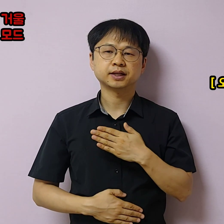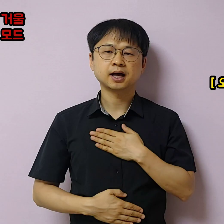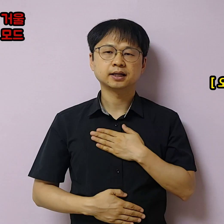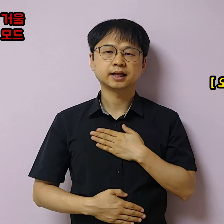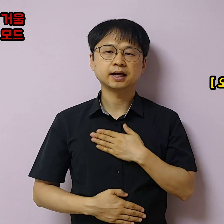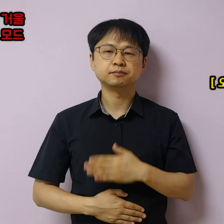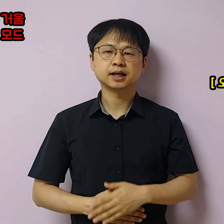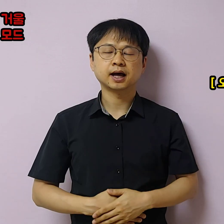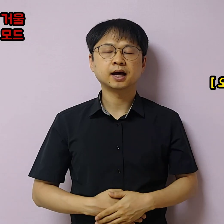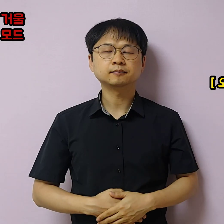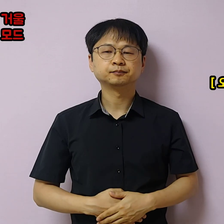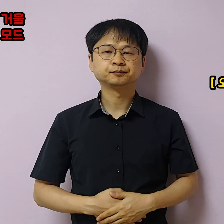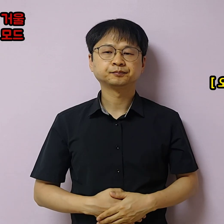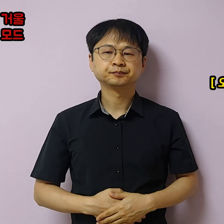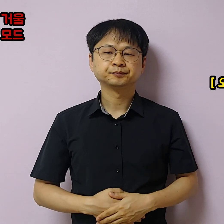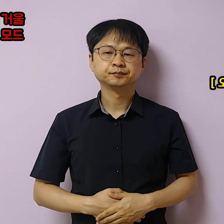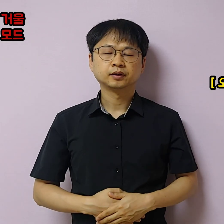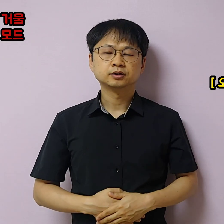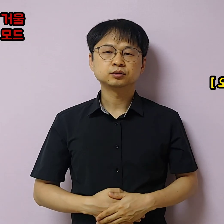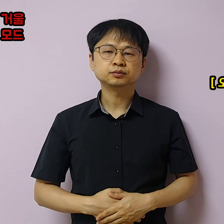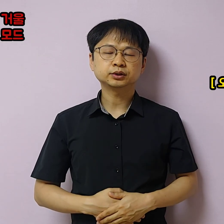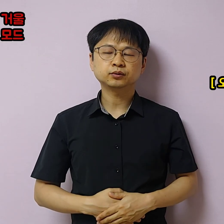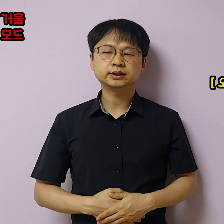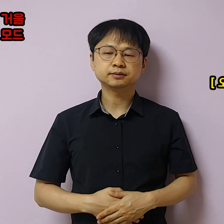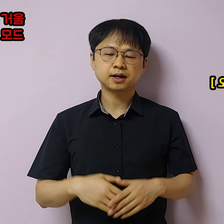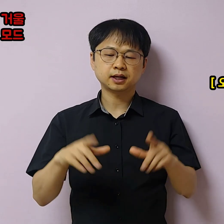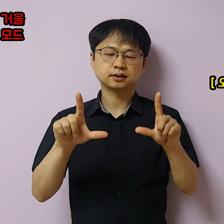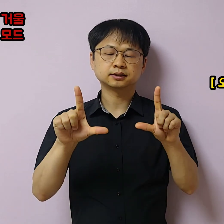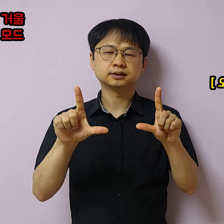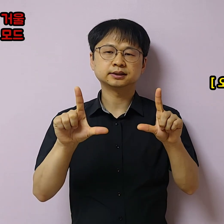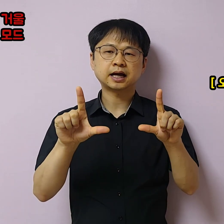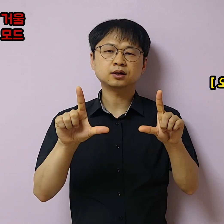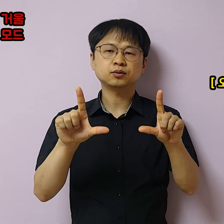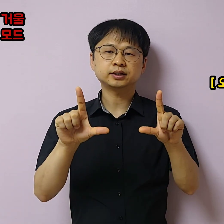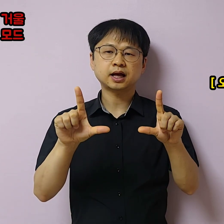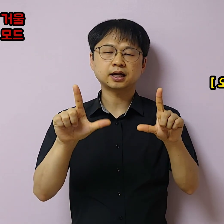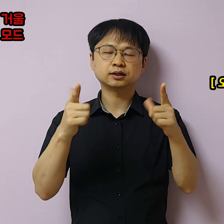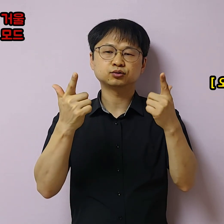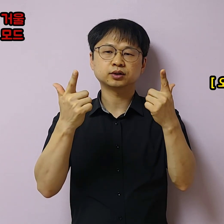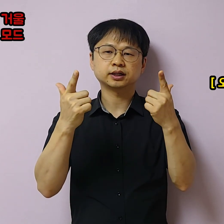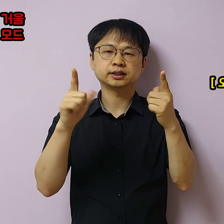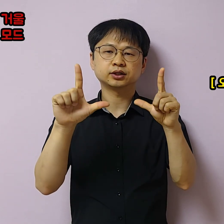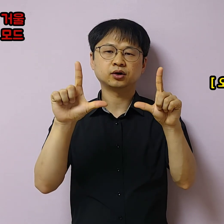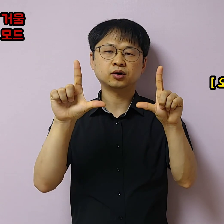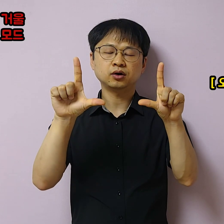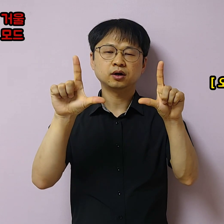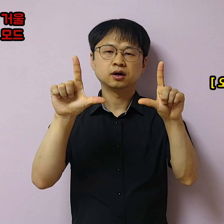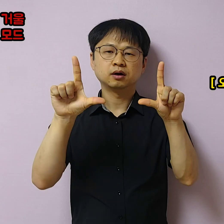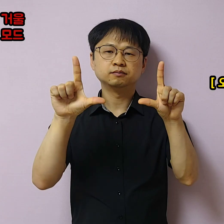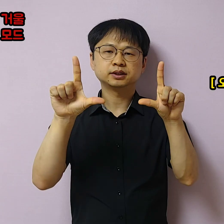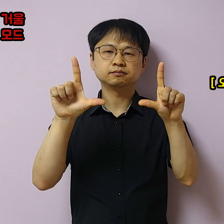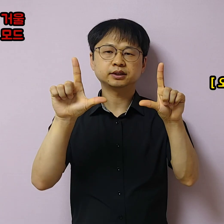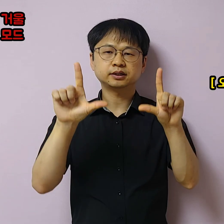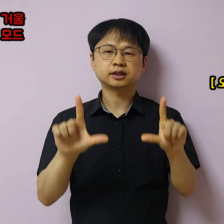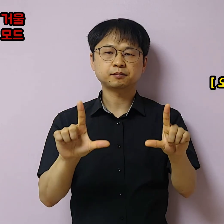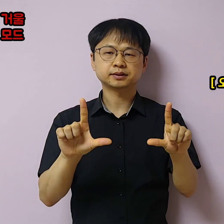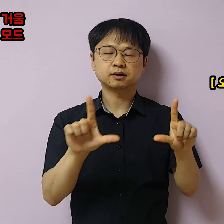됩니다. 나입니다. 숨 쉬고 있지만 하는 것은 살고 있다 라는 수어가 되겠죠. 엄지검지를 이렇게